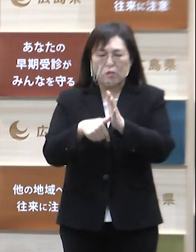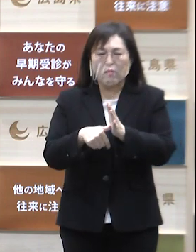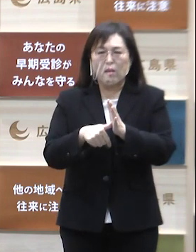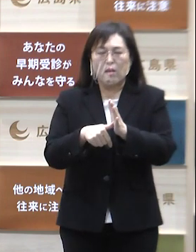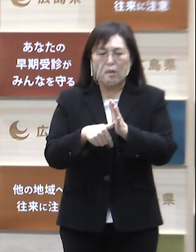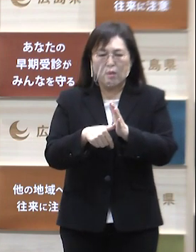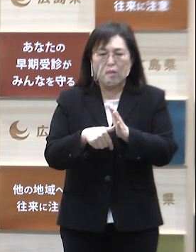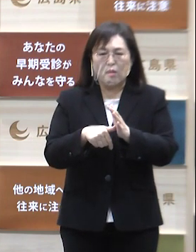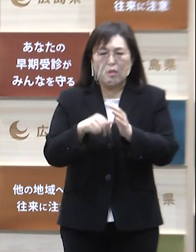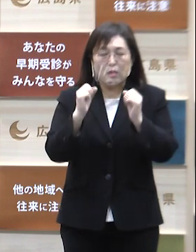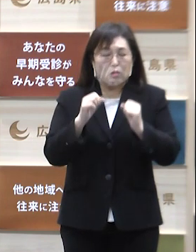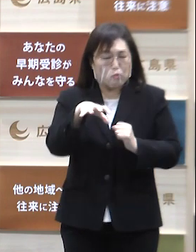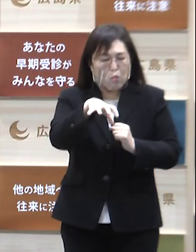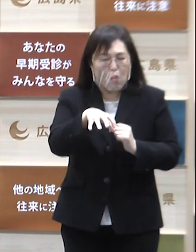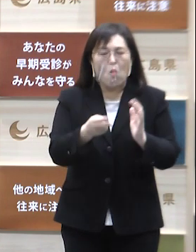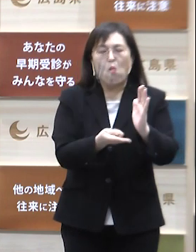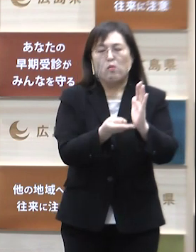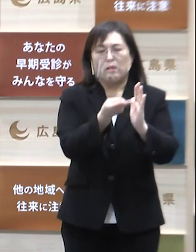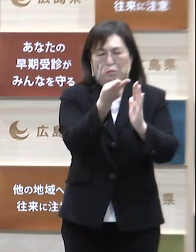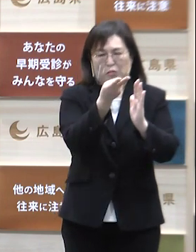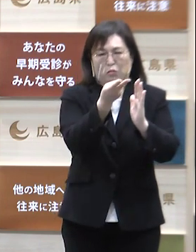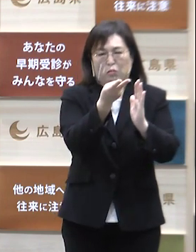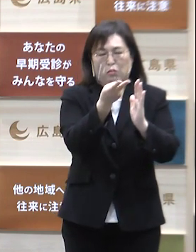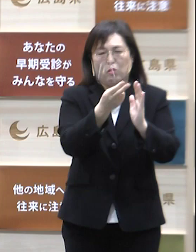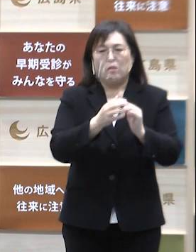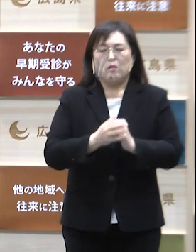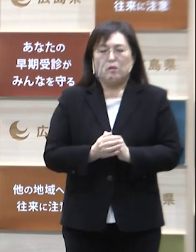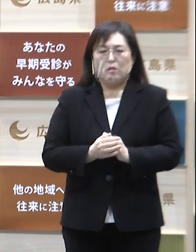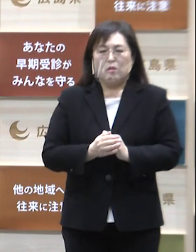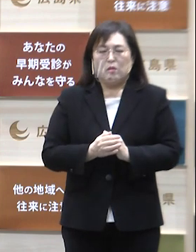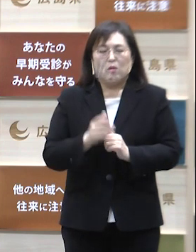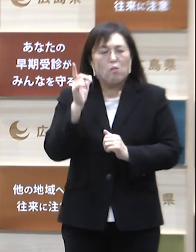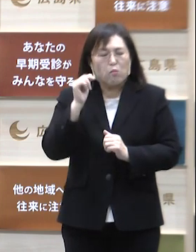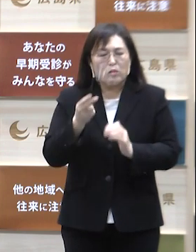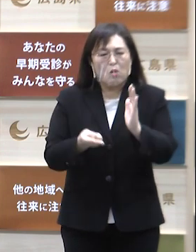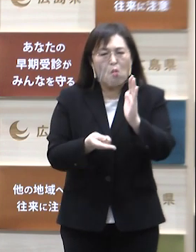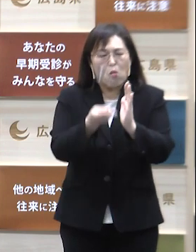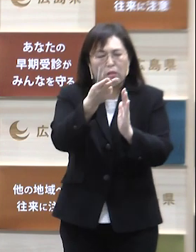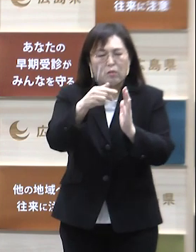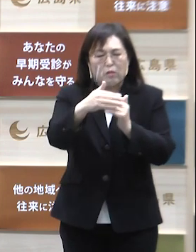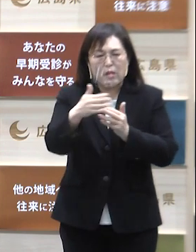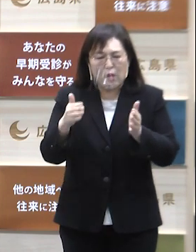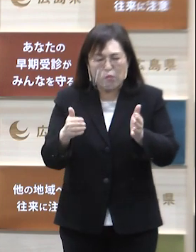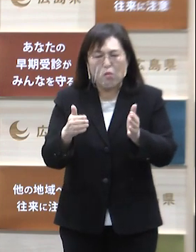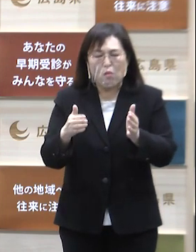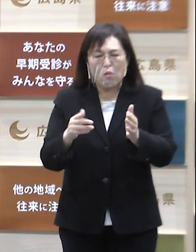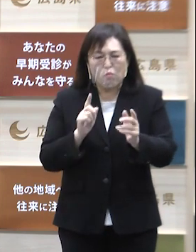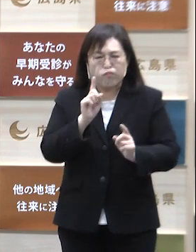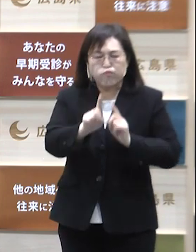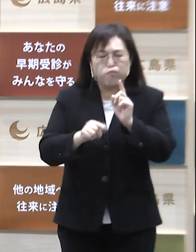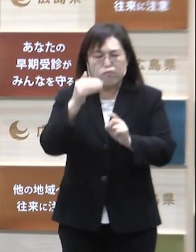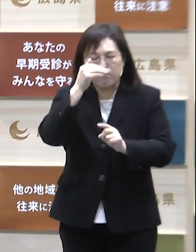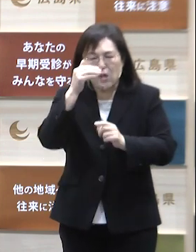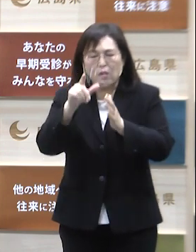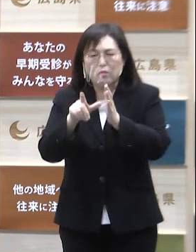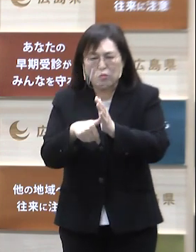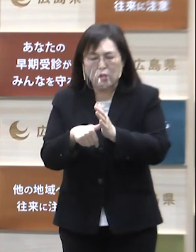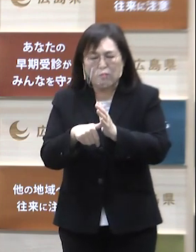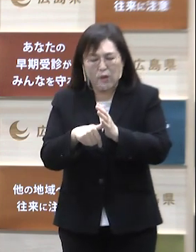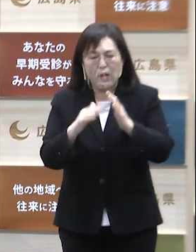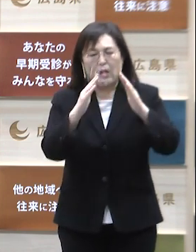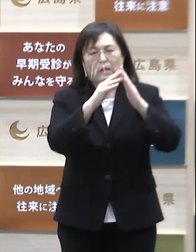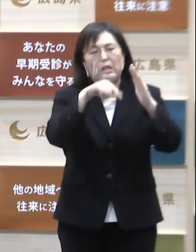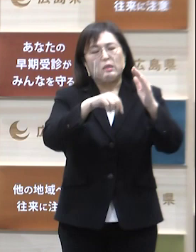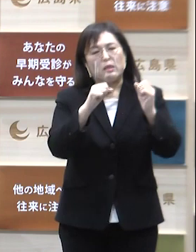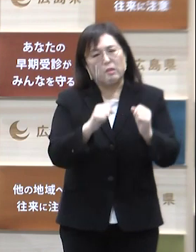もし一緒に人数が増える場合にはですね、自宅療養というのもあるかもしれません。ただこれもですね、検